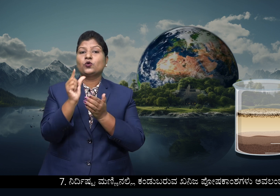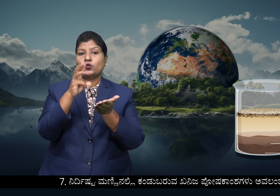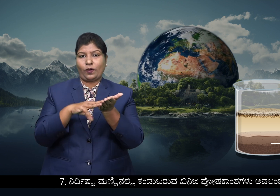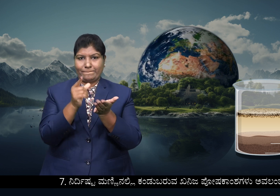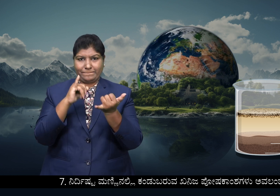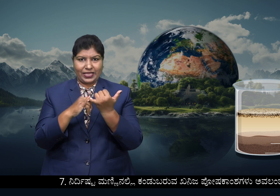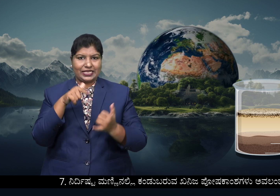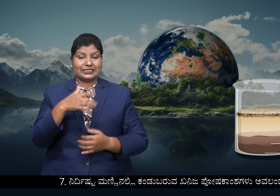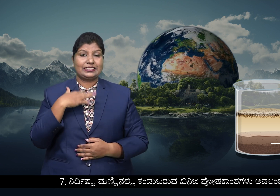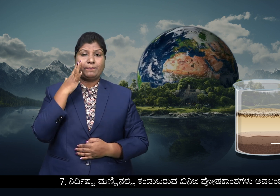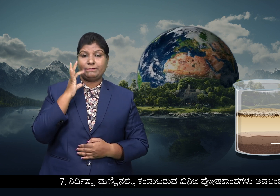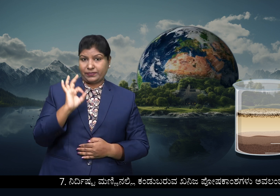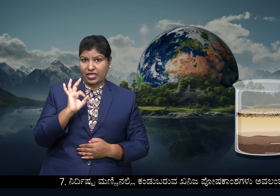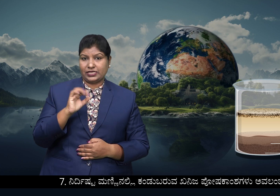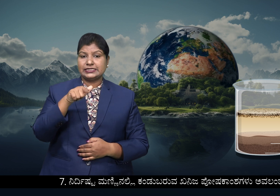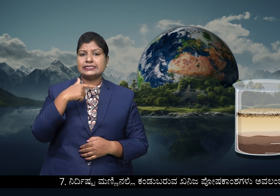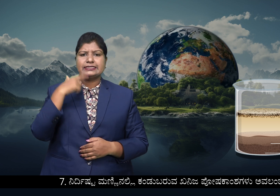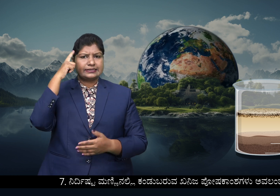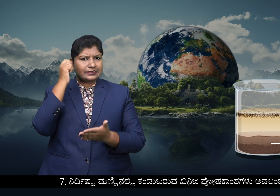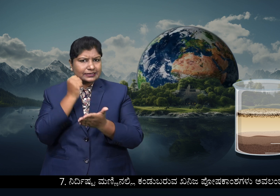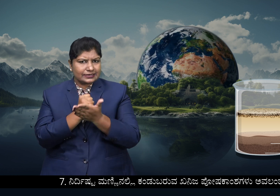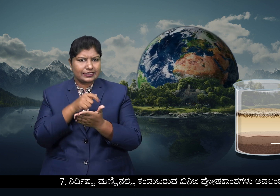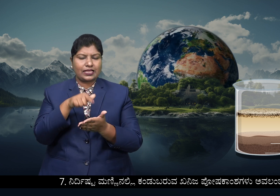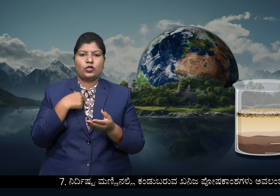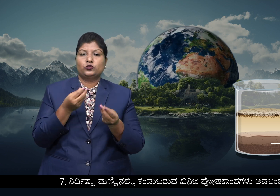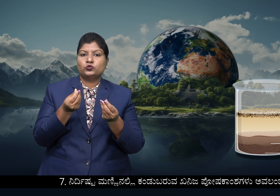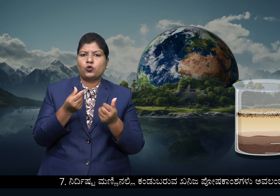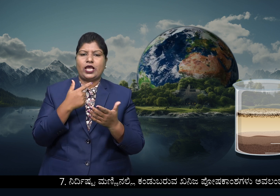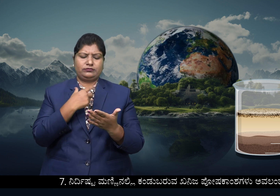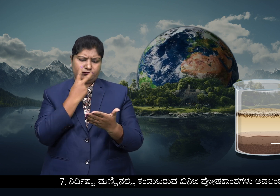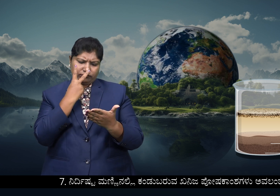ನಿರ್ದಿಷ್ಟ ಮಣ್ಣಿನಲ್ಲಿ ಕಂಡುಬರುವ ಖನಿಜ ಪೋಷಕಾಂಶಗಳು ಅವಲಂಬಿಸಿರುತ್ತದೆ.